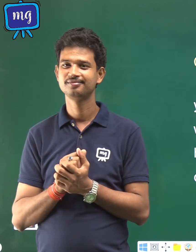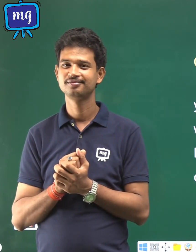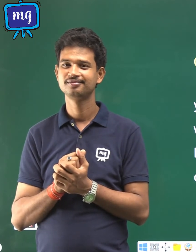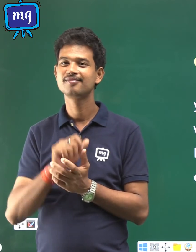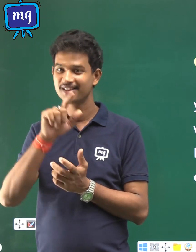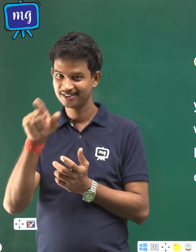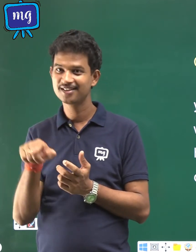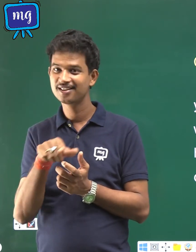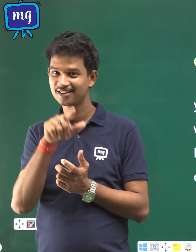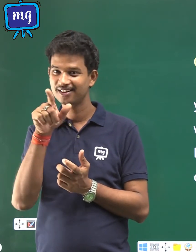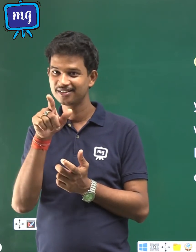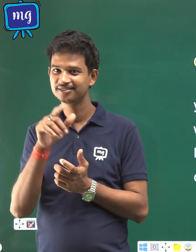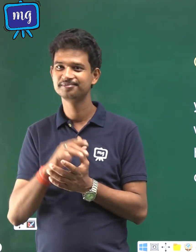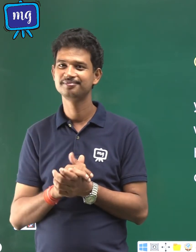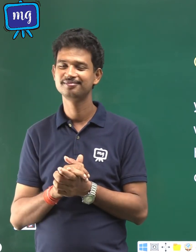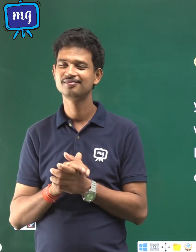सर्कल